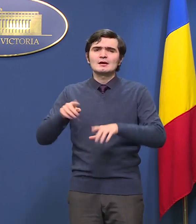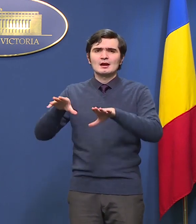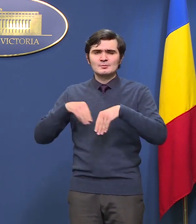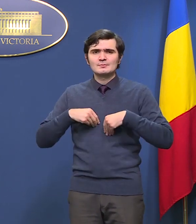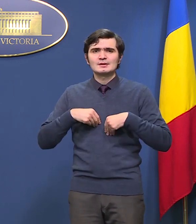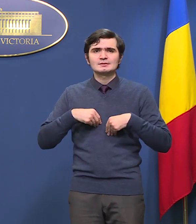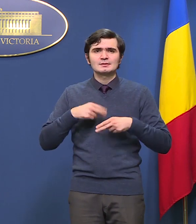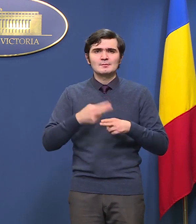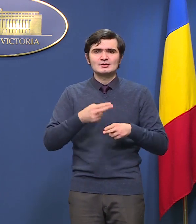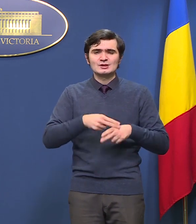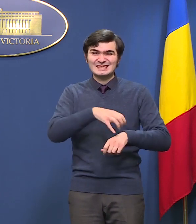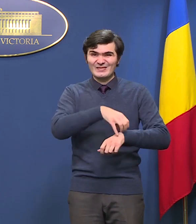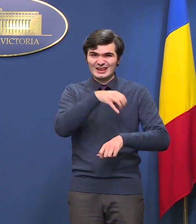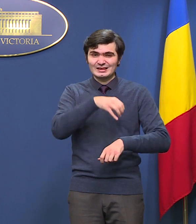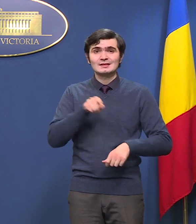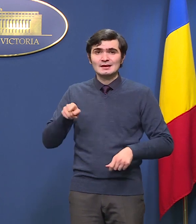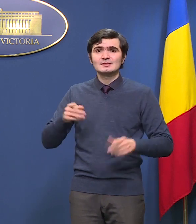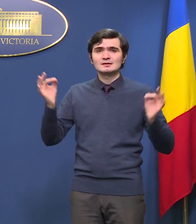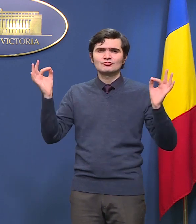coronavirus să-și reducă